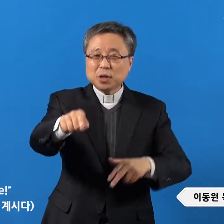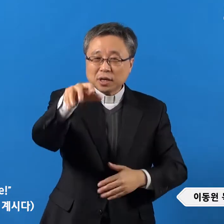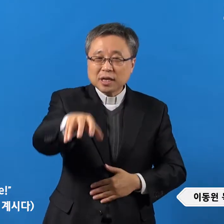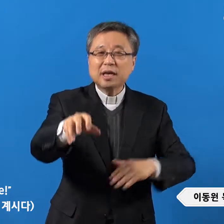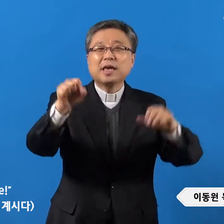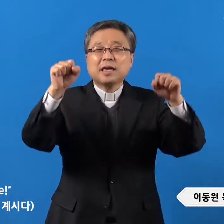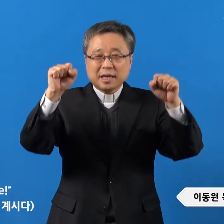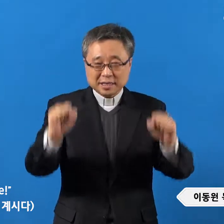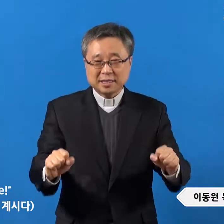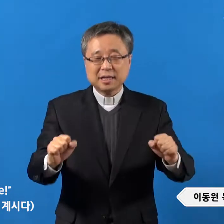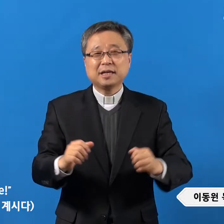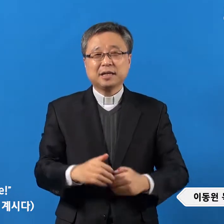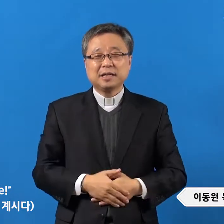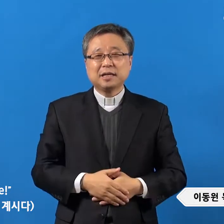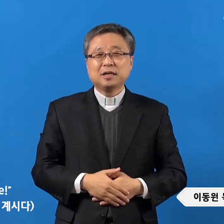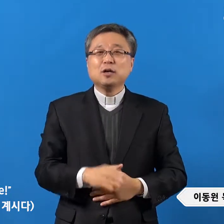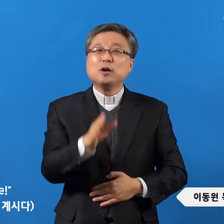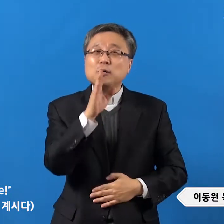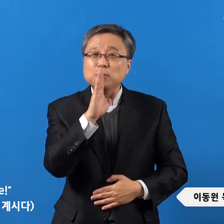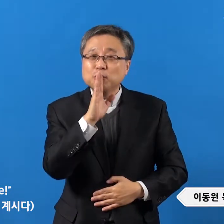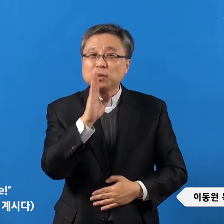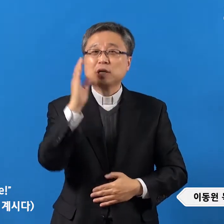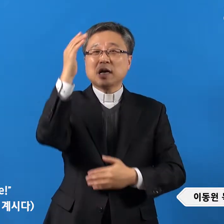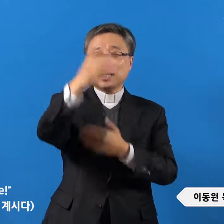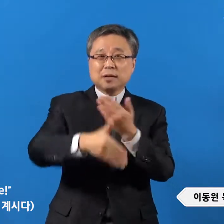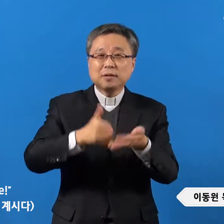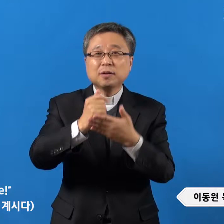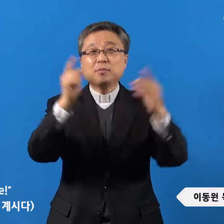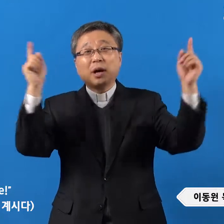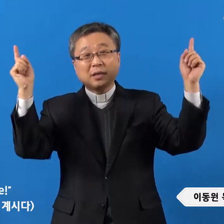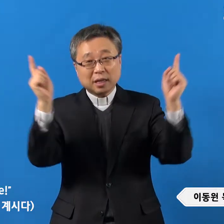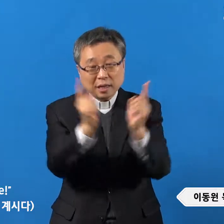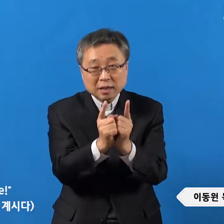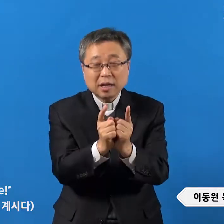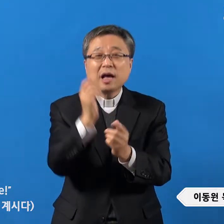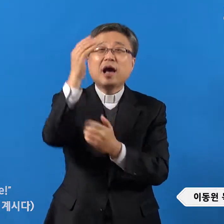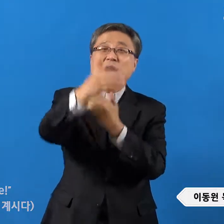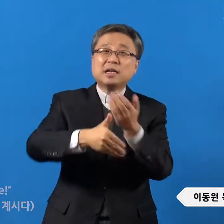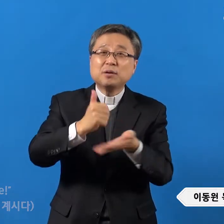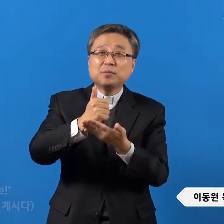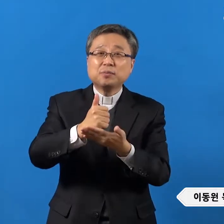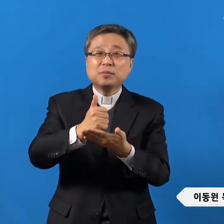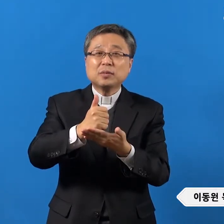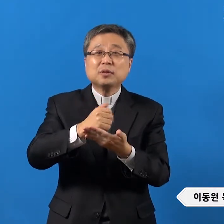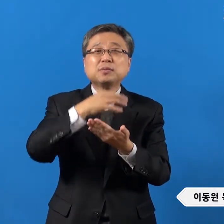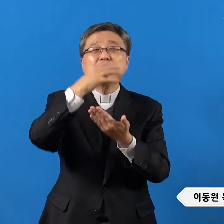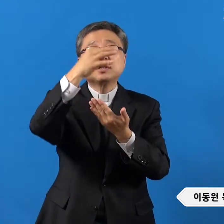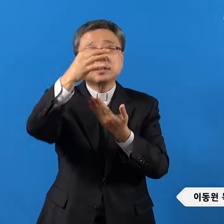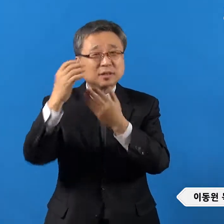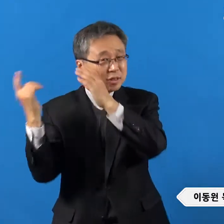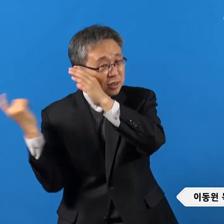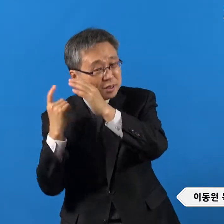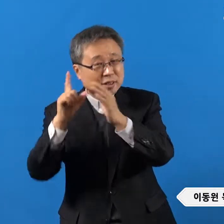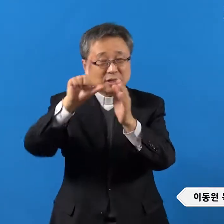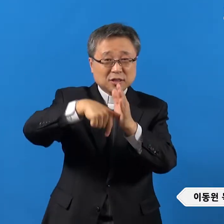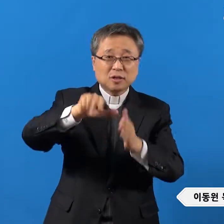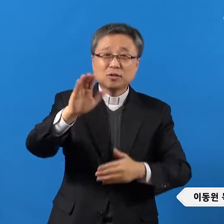계시다. 바로 그 하나님을 만나시고 그 하나님의 음성을 듣는 시간이 되면 얼마나